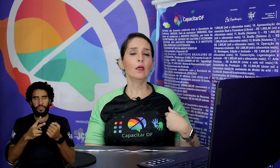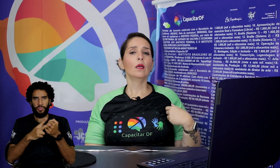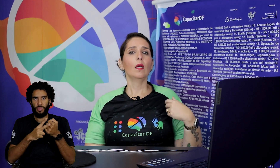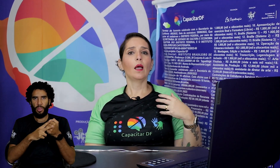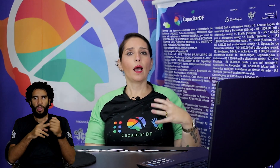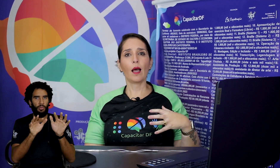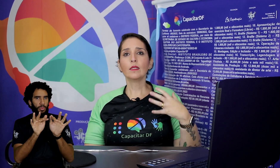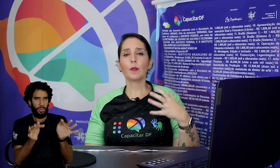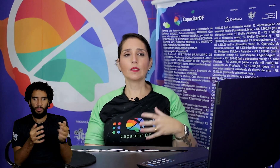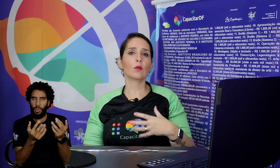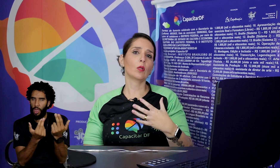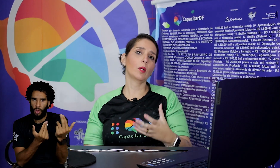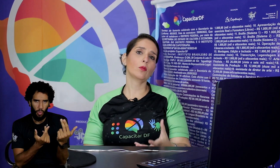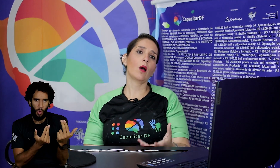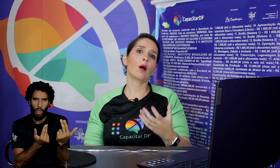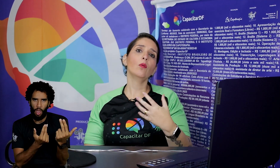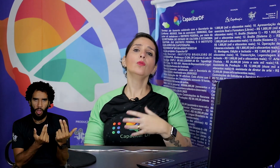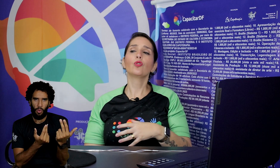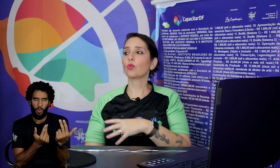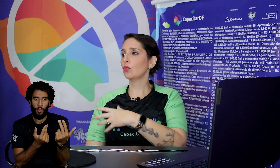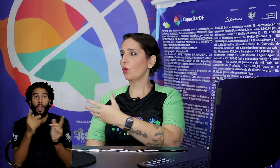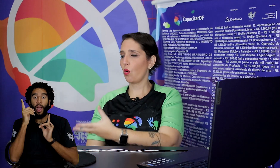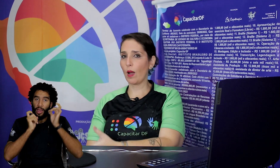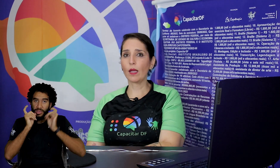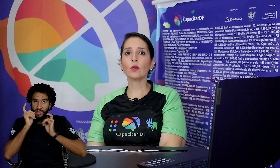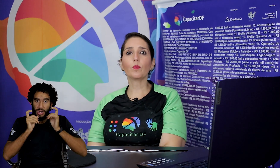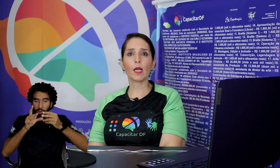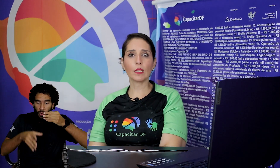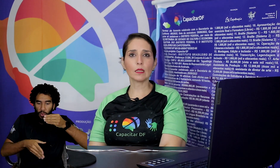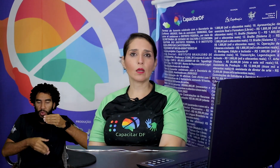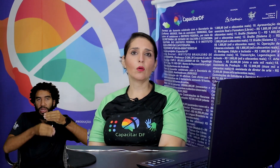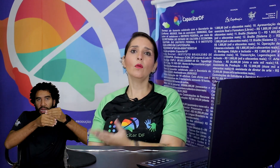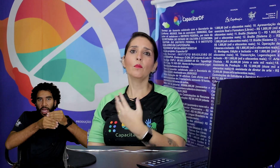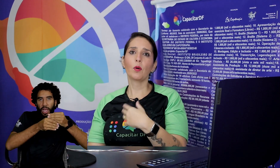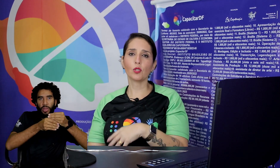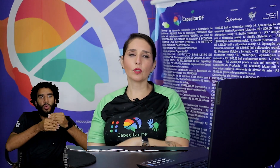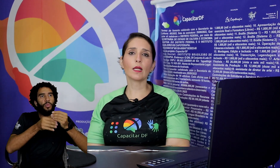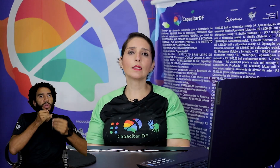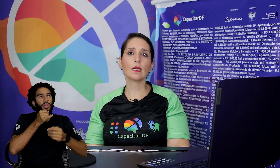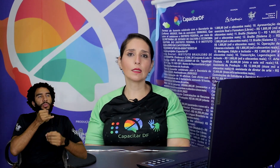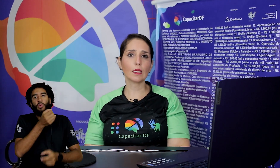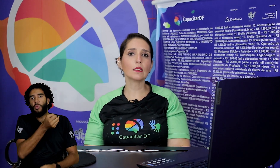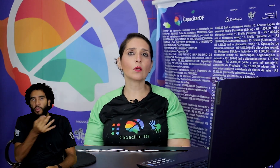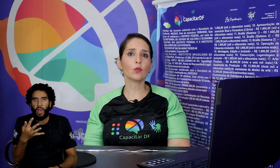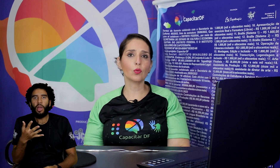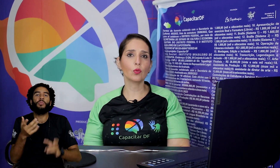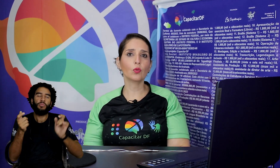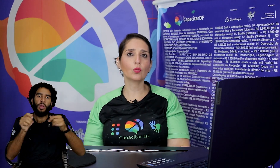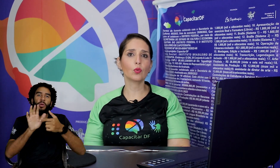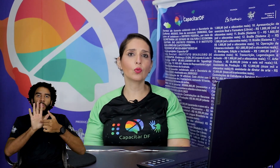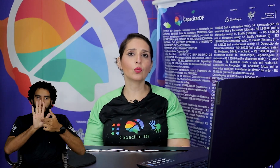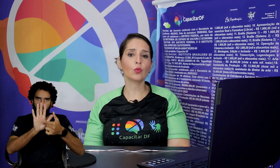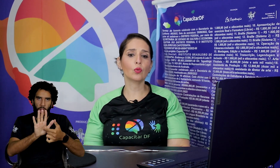tá? A expressão não manual, junto com a reduplicação, pode trazer essa questão